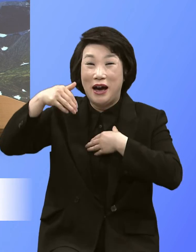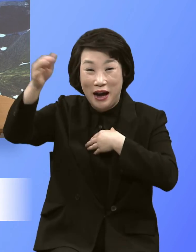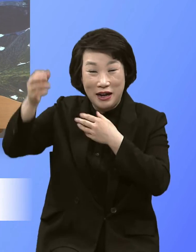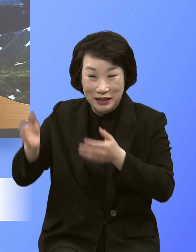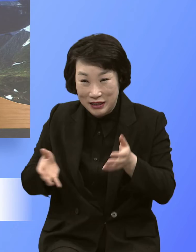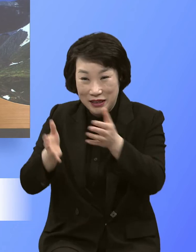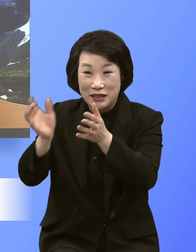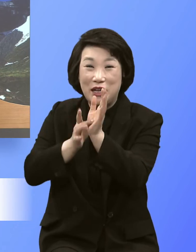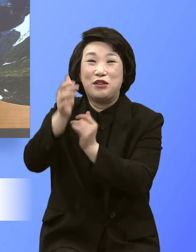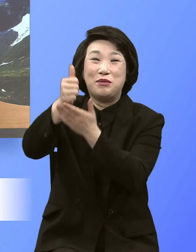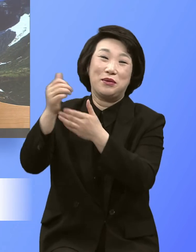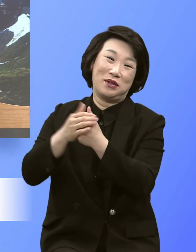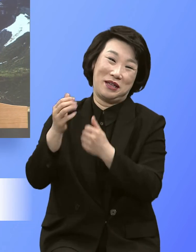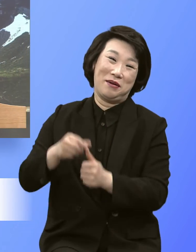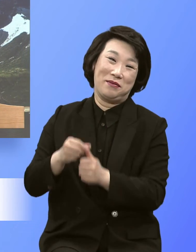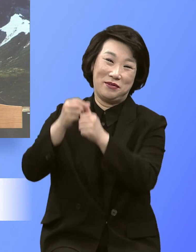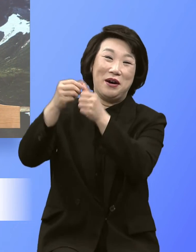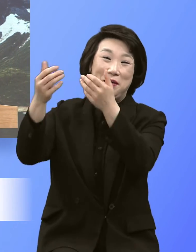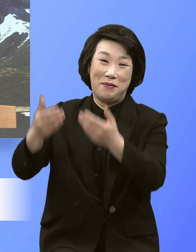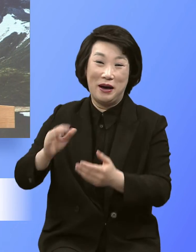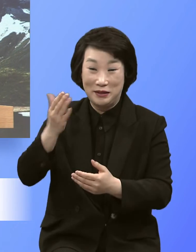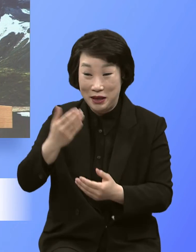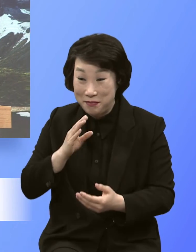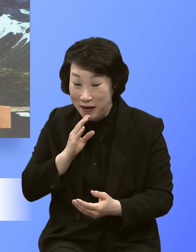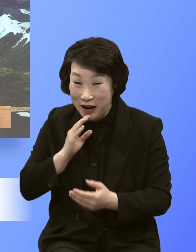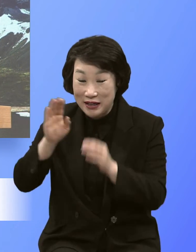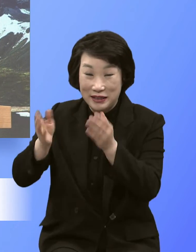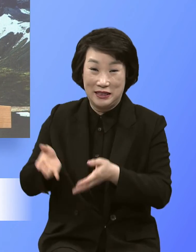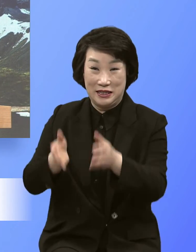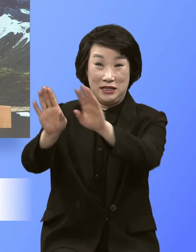열렸습니다. 동의하시면 아멘 합시다.